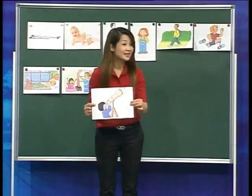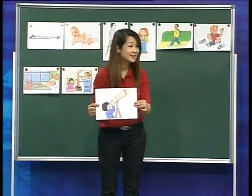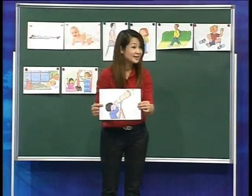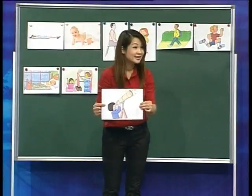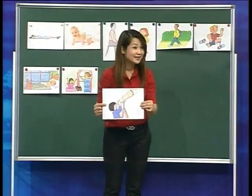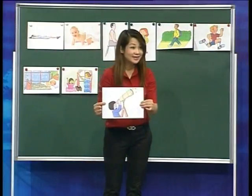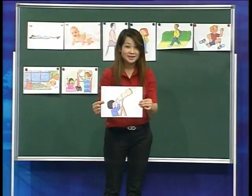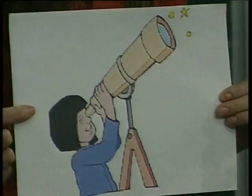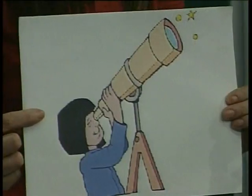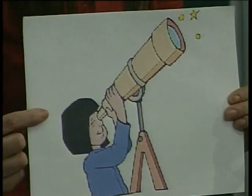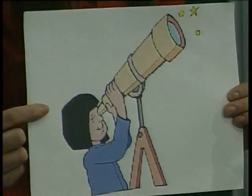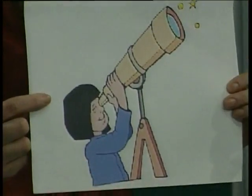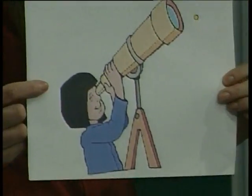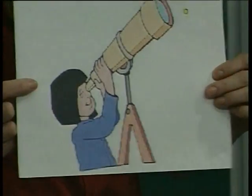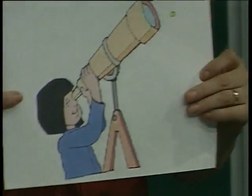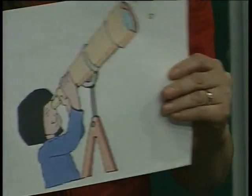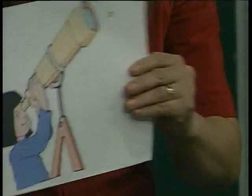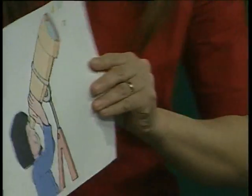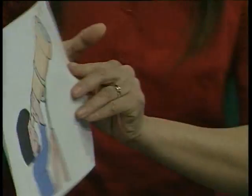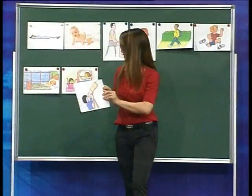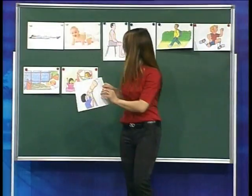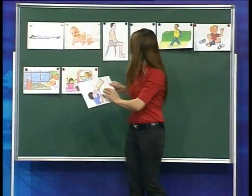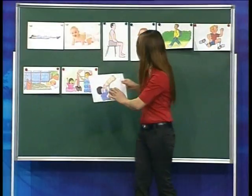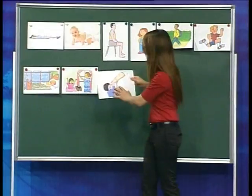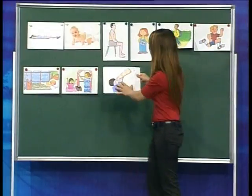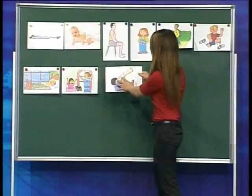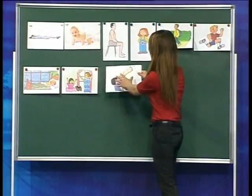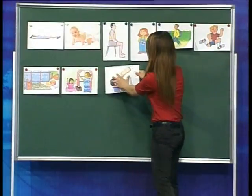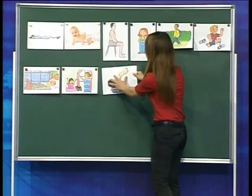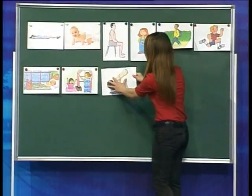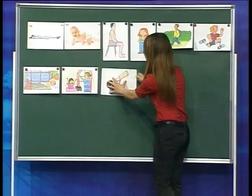Chúng ta hãy quan sát bức tranh tiếp theo nhé Các bạn đang làm theo nội dung của bức tranh